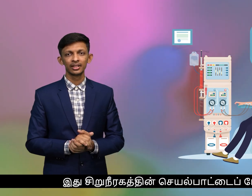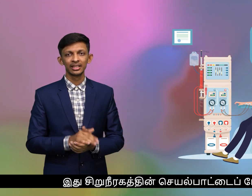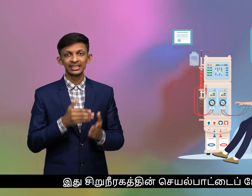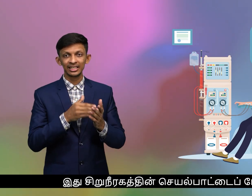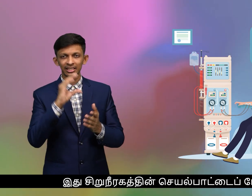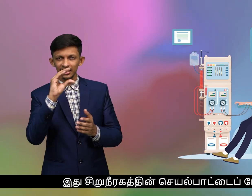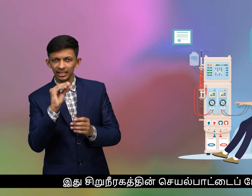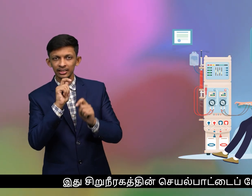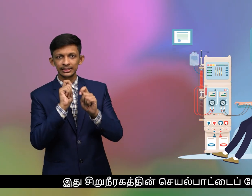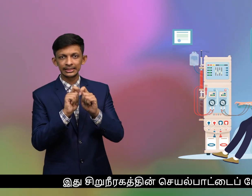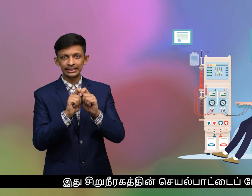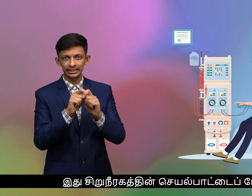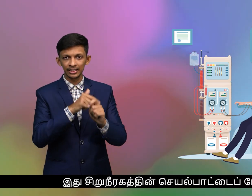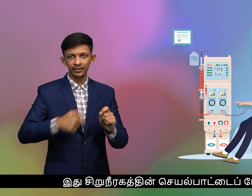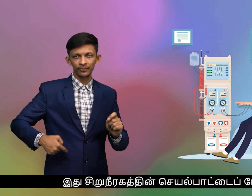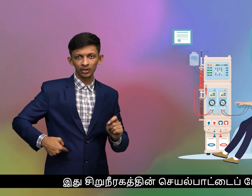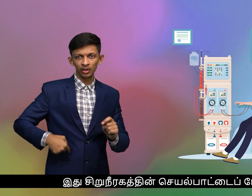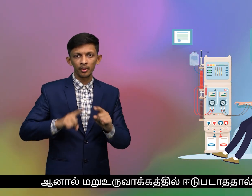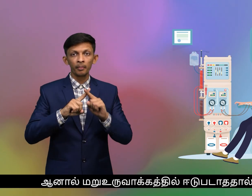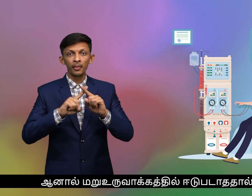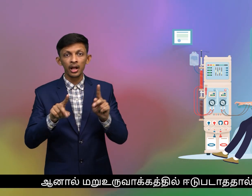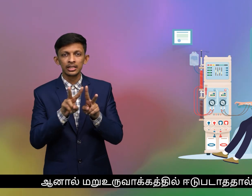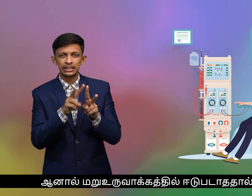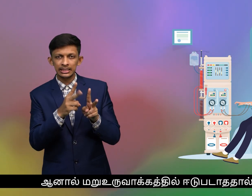இது சிறுநீரகத்தின் செயல்பாட்டை போன்றது, ஆனால் மறு